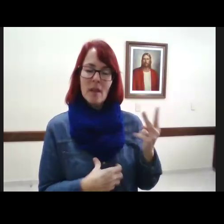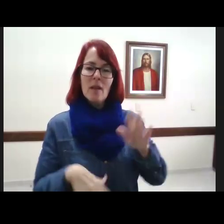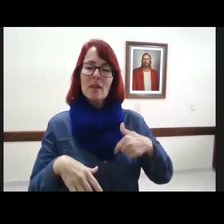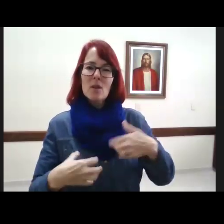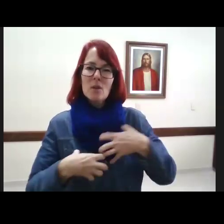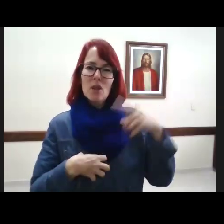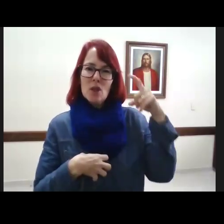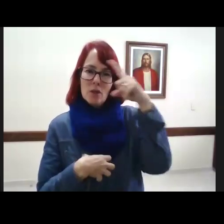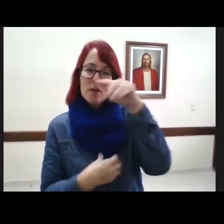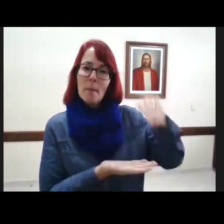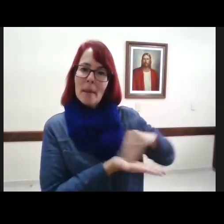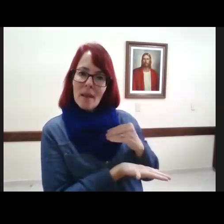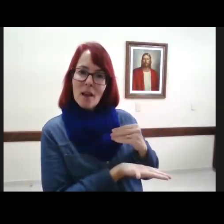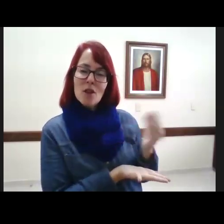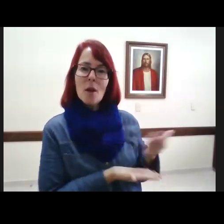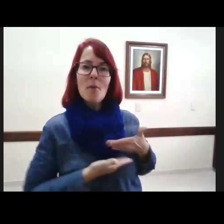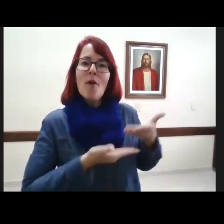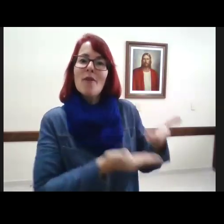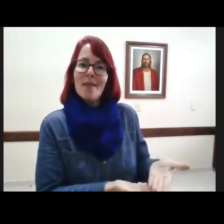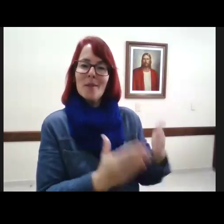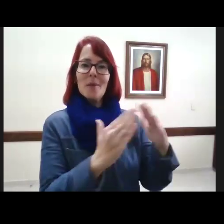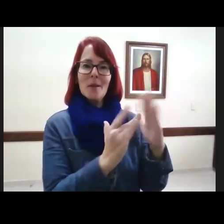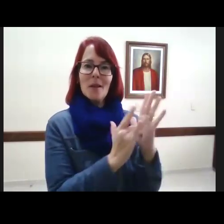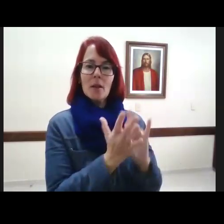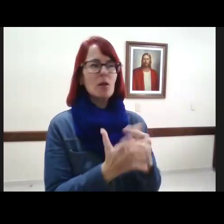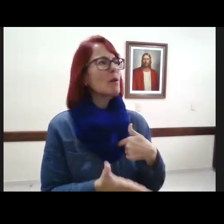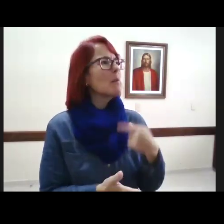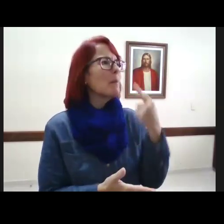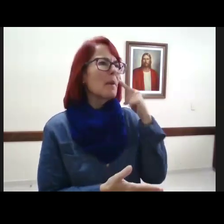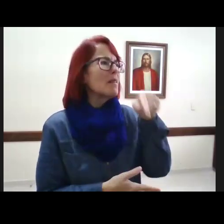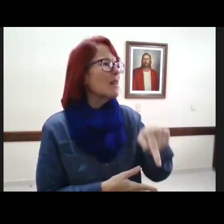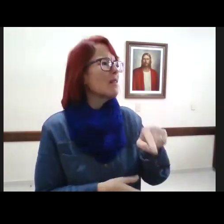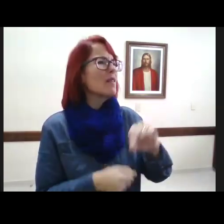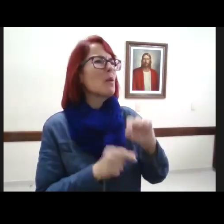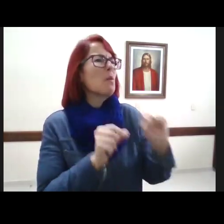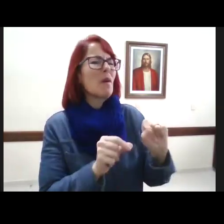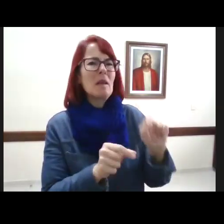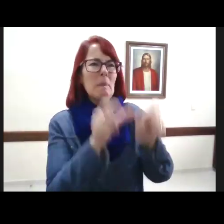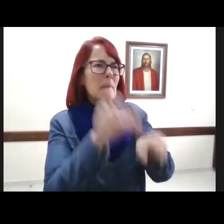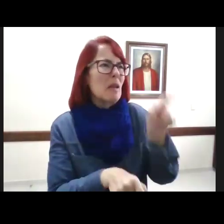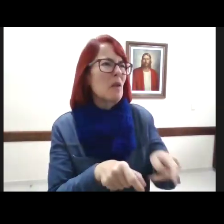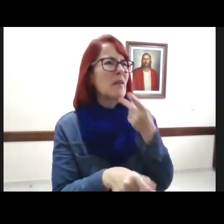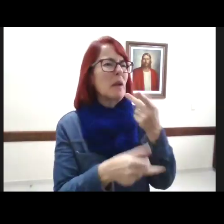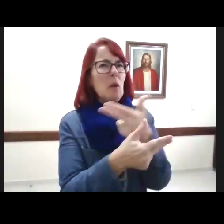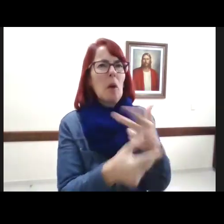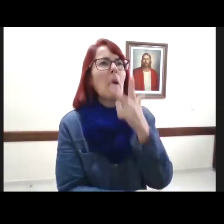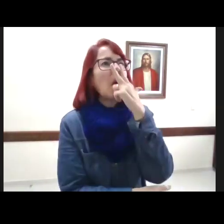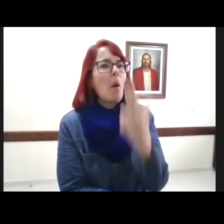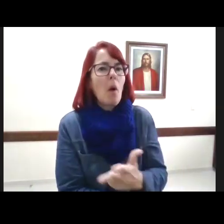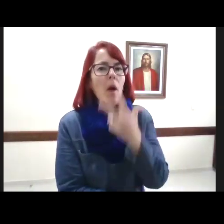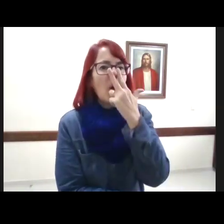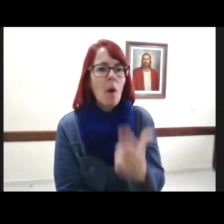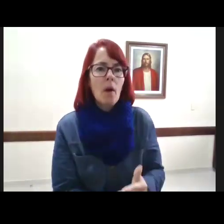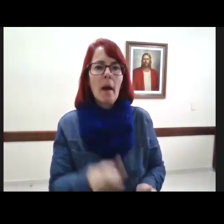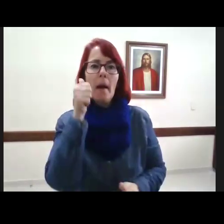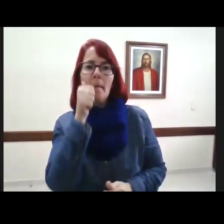eu recebi uma mensagem do Paulinho, vamos na atividade. Falei, cara, eu vou fazer o que lá em Piracicaba, com esse monte de gente falando a mesma coisa. As mulheres